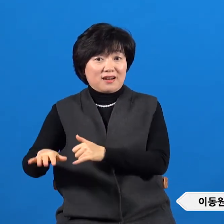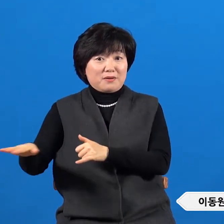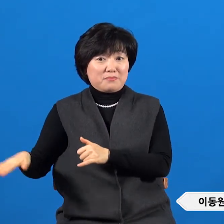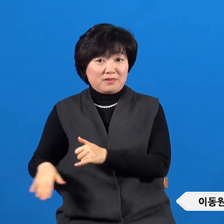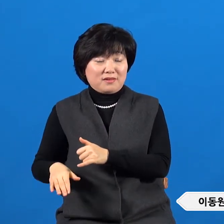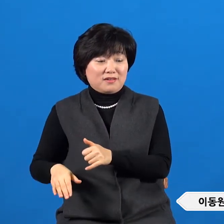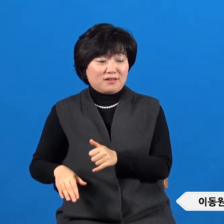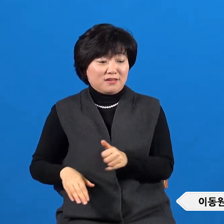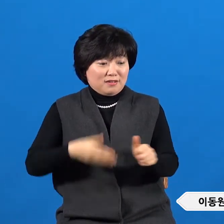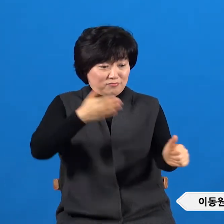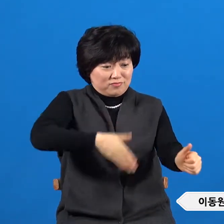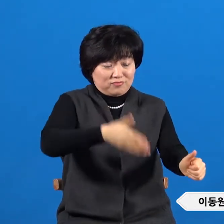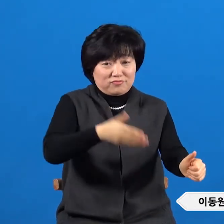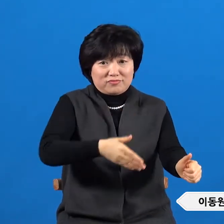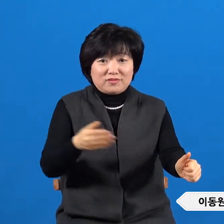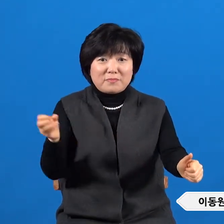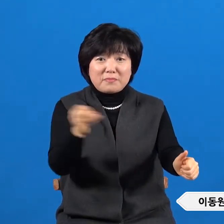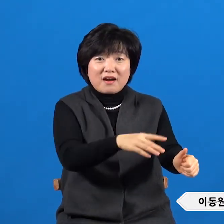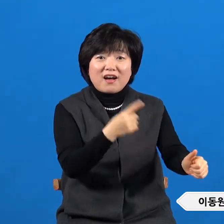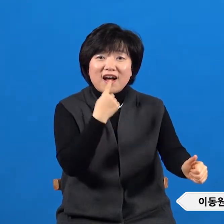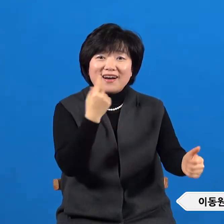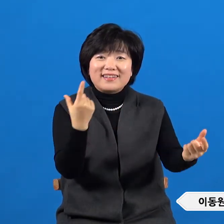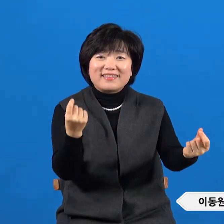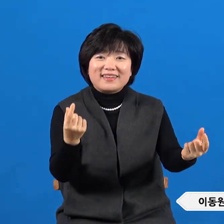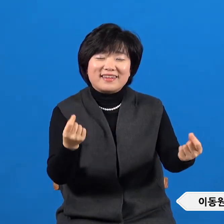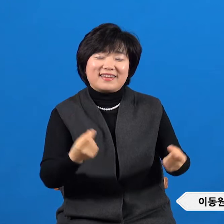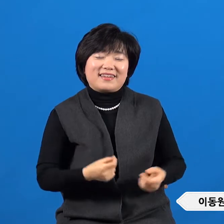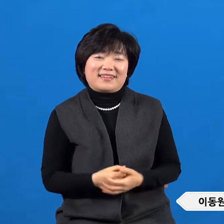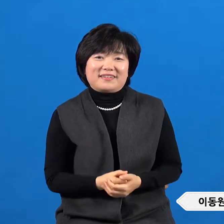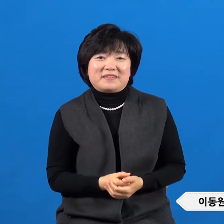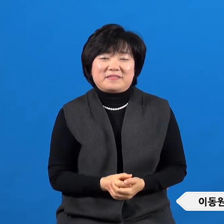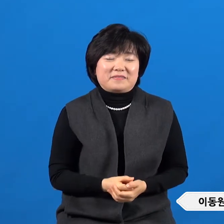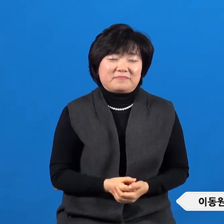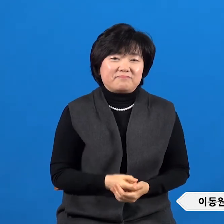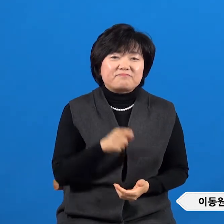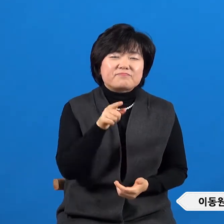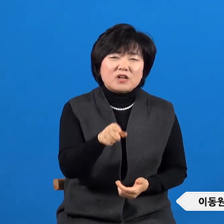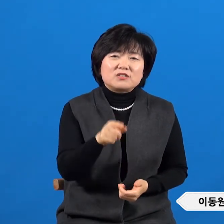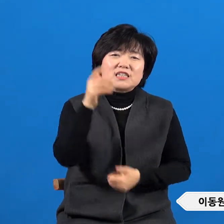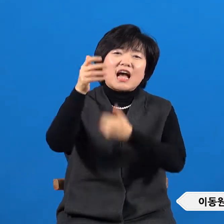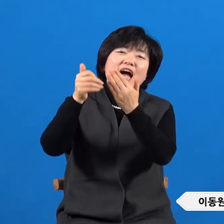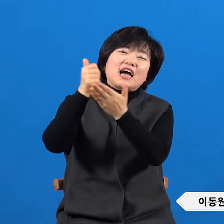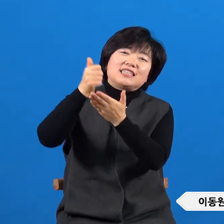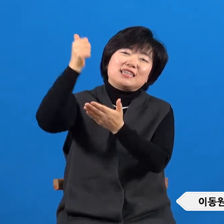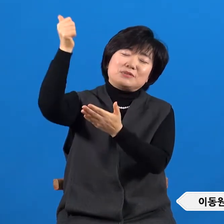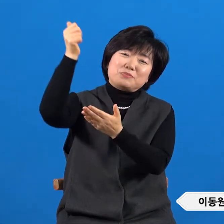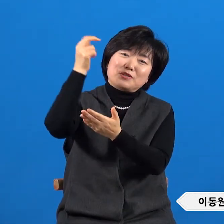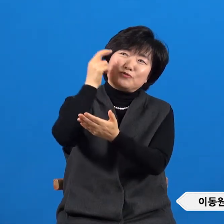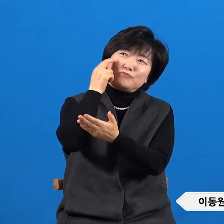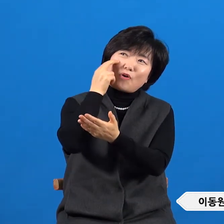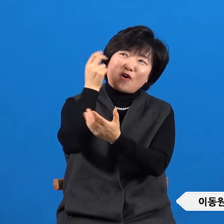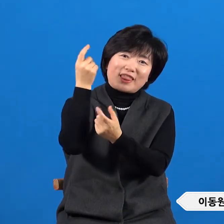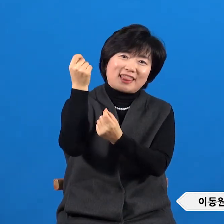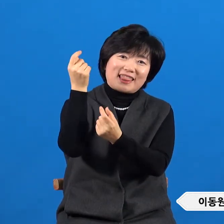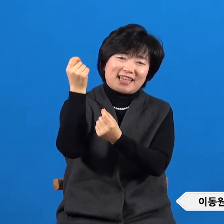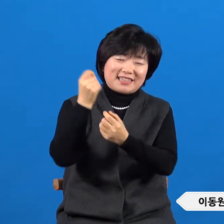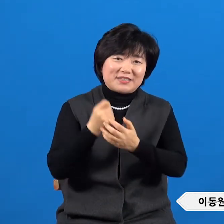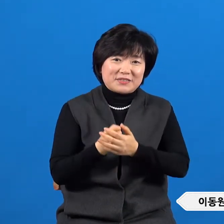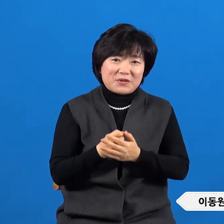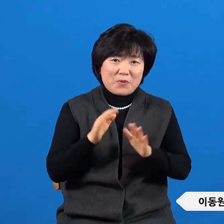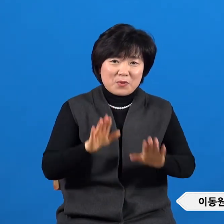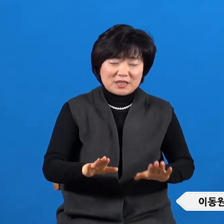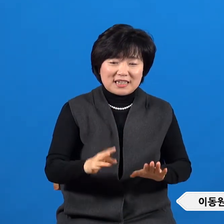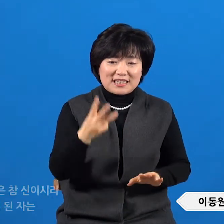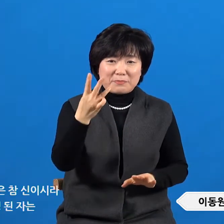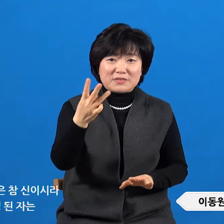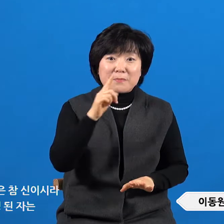신자들에게 촉구하는 모습을 한번 연상해 보십시오. 이것이 하나님의 저는 유머라고 생각해요.